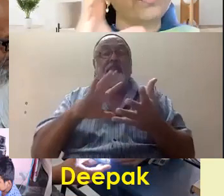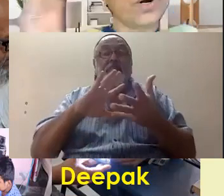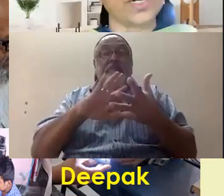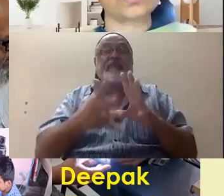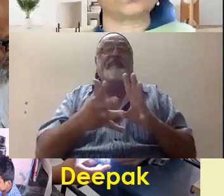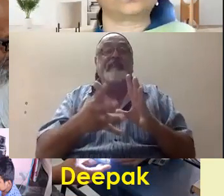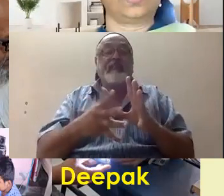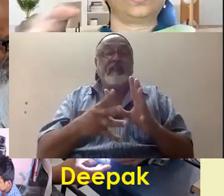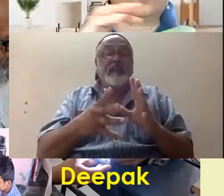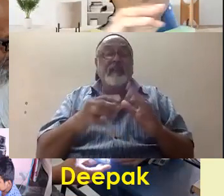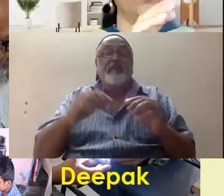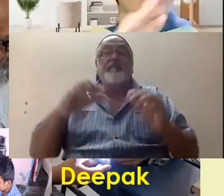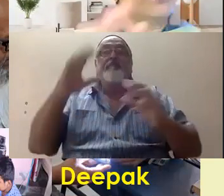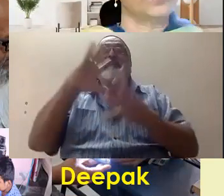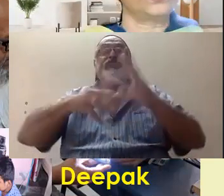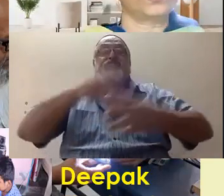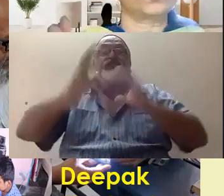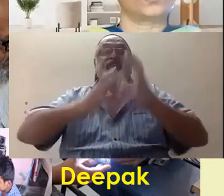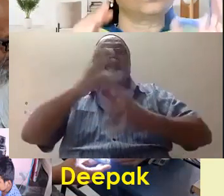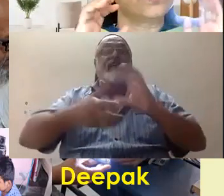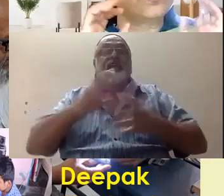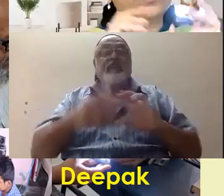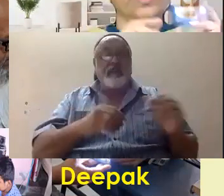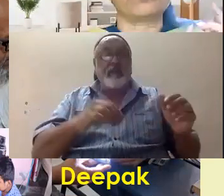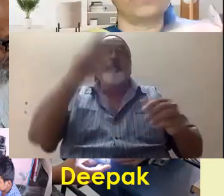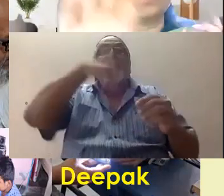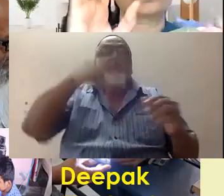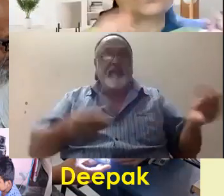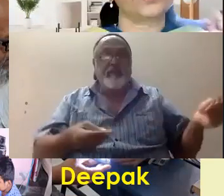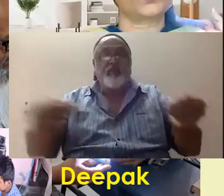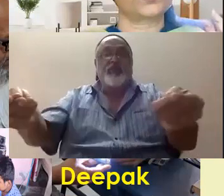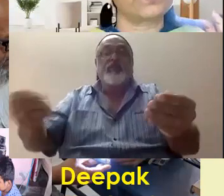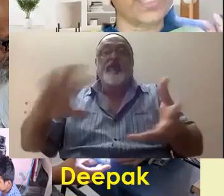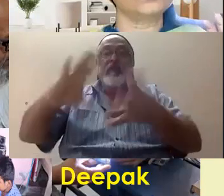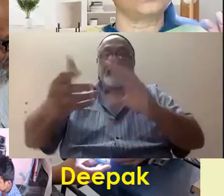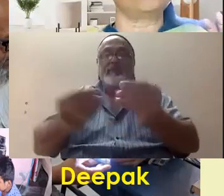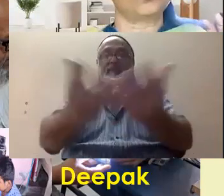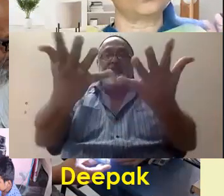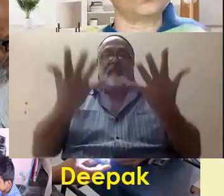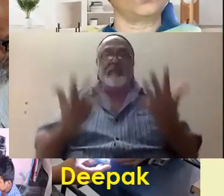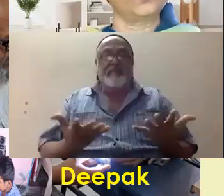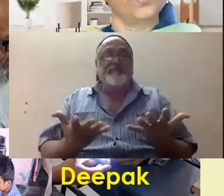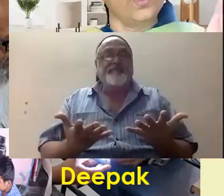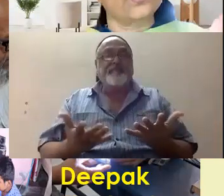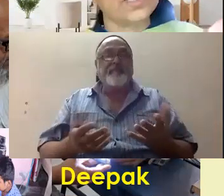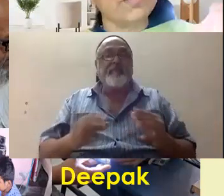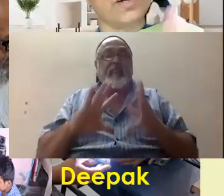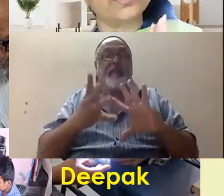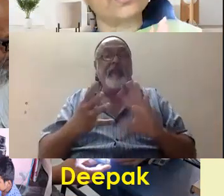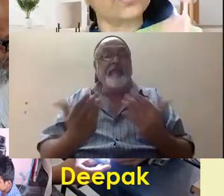टू प्रोडक्ट्स. एंड वो मशीन के साथ उन्होंने मग्स टी शर्ट्स कई सारे प्रोडक्ट दिलाए